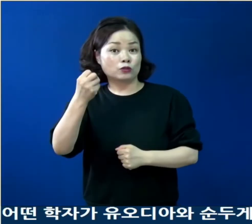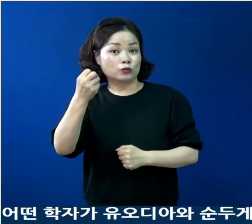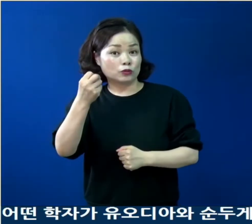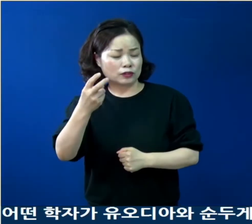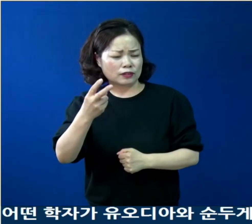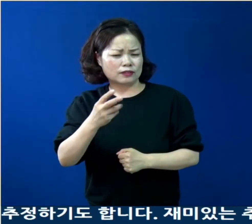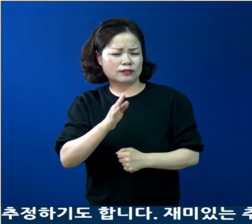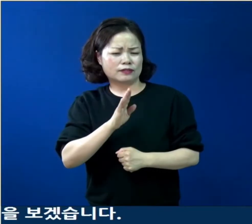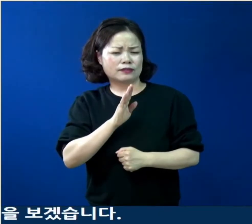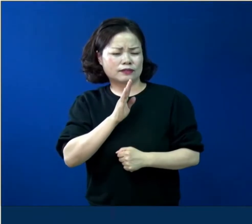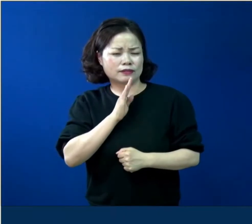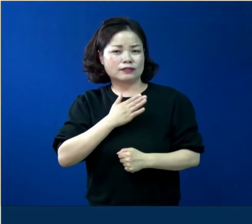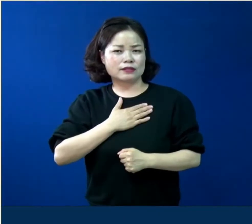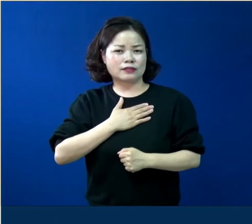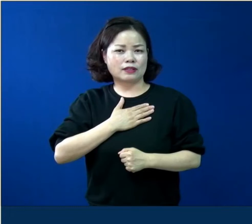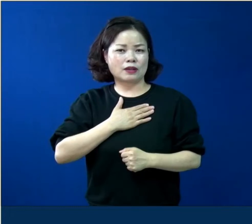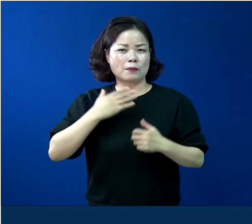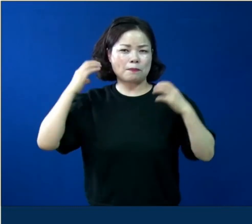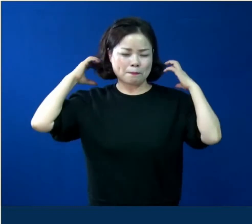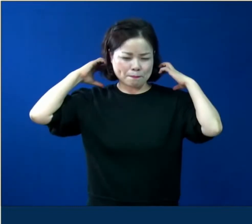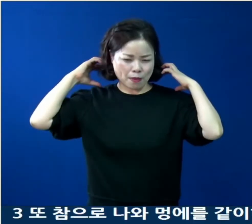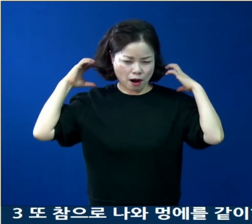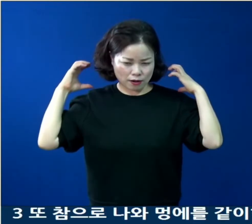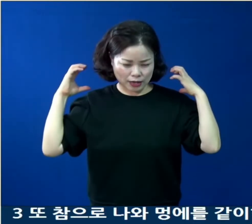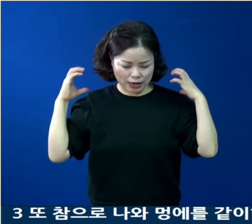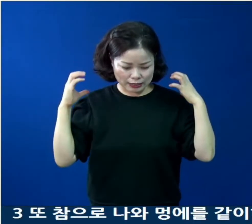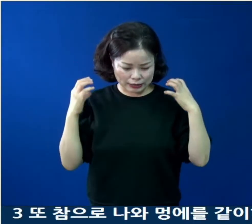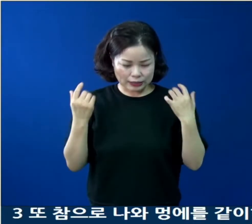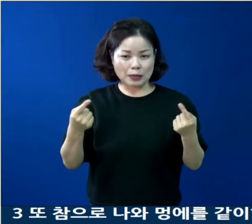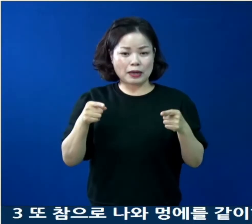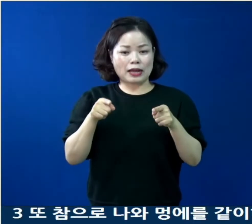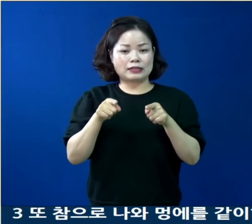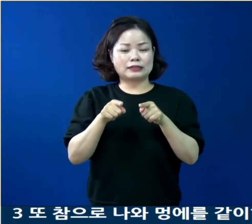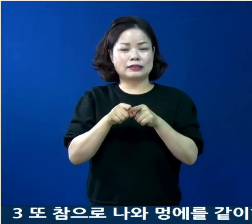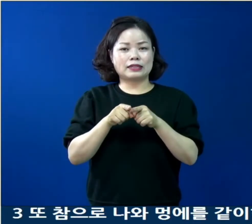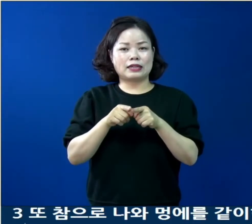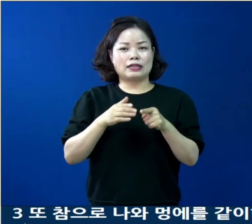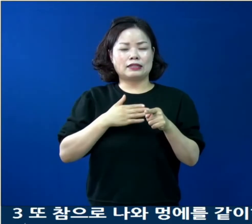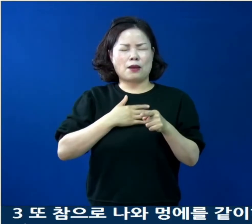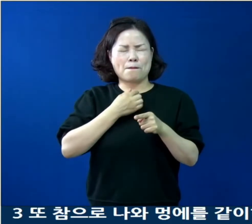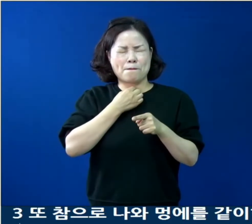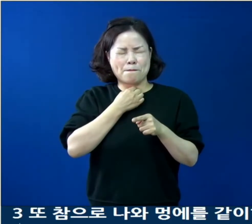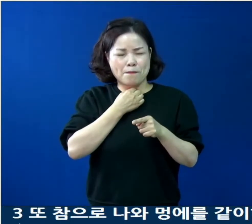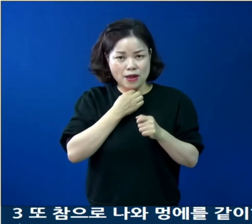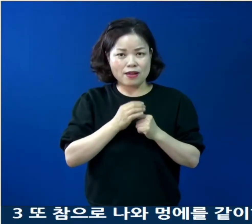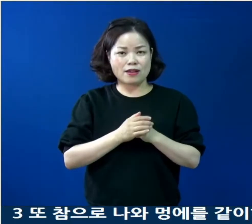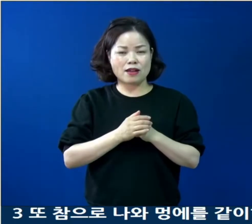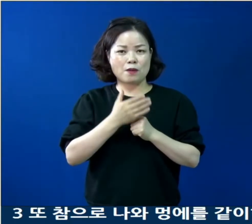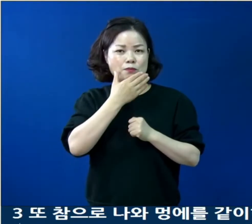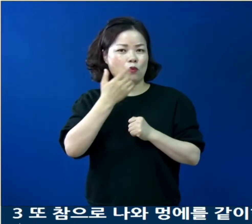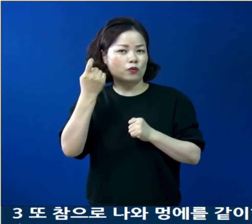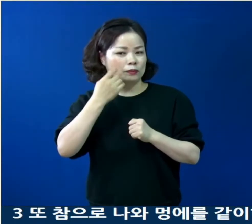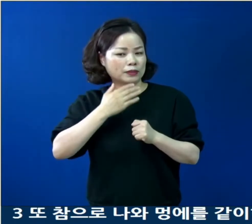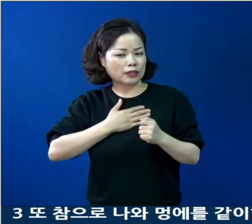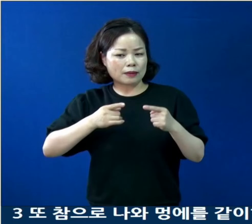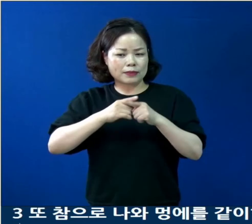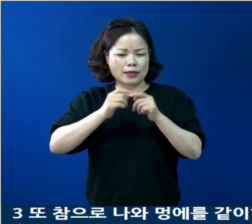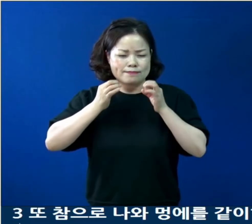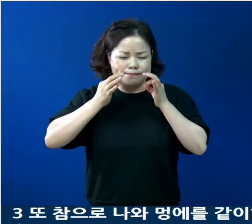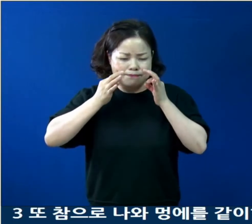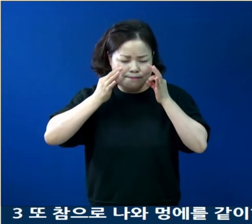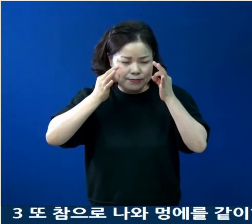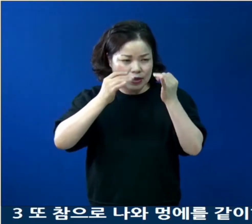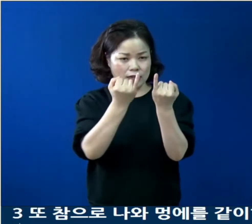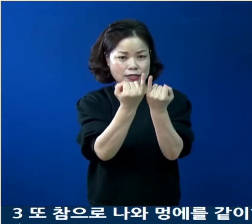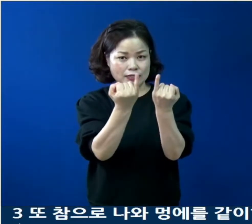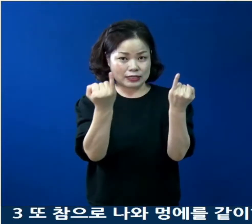또 참으로 나와 멍에를 같이 한 네게 구하노니, 복음에 나와 함께 힘쓰던 저